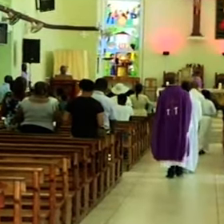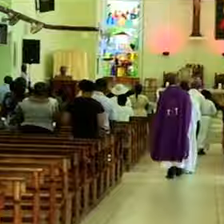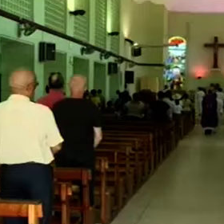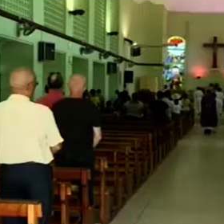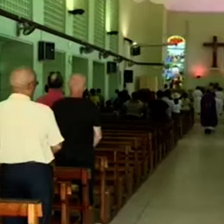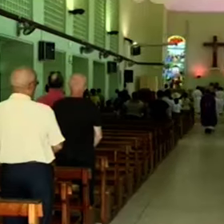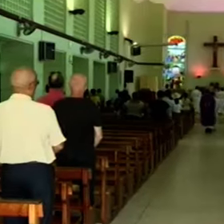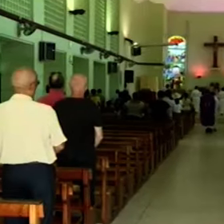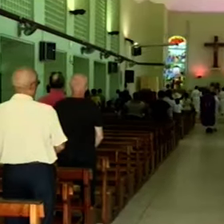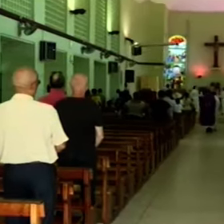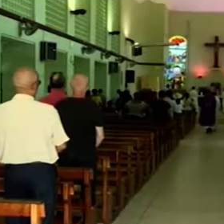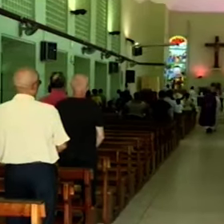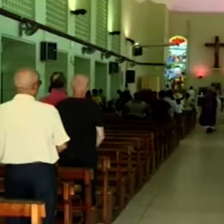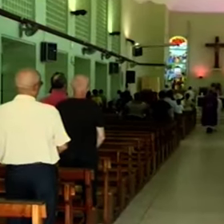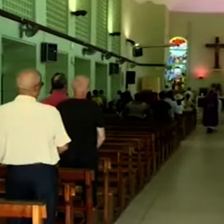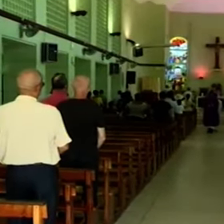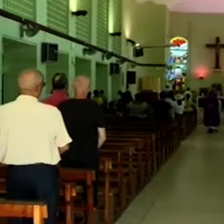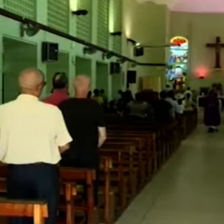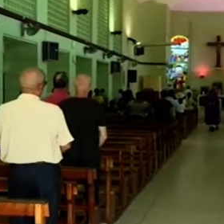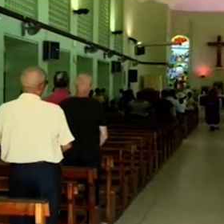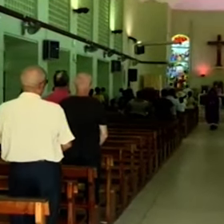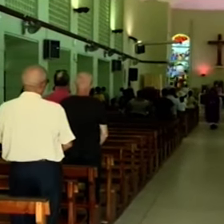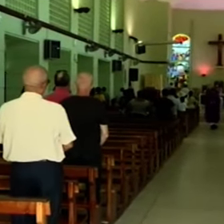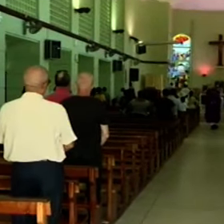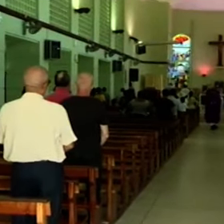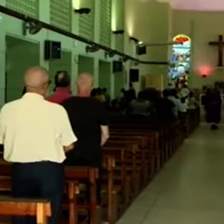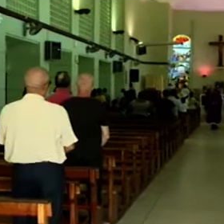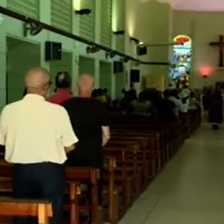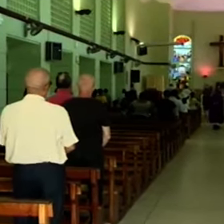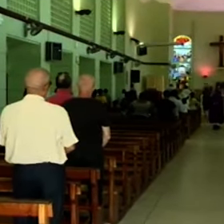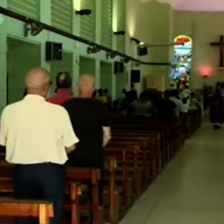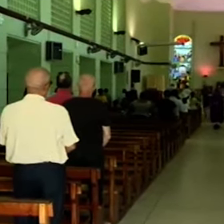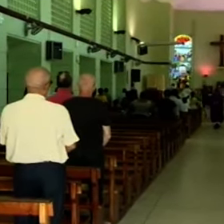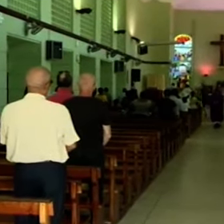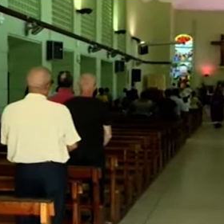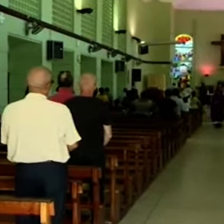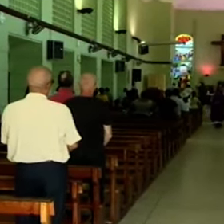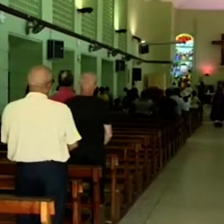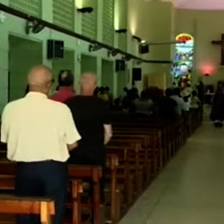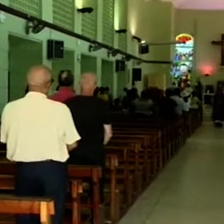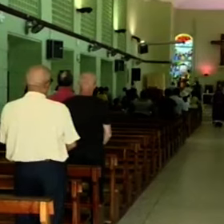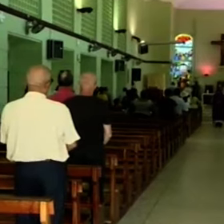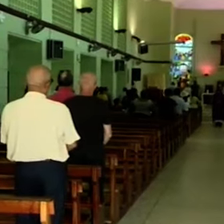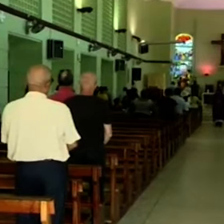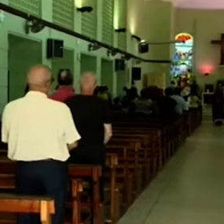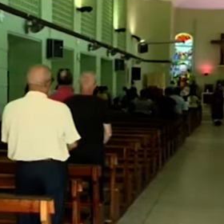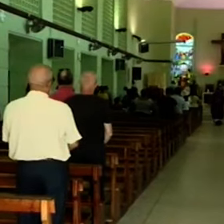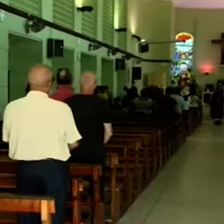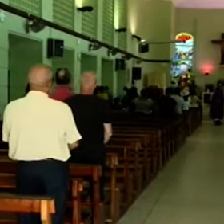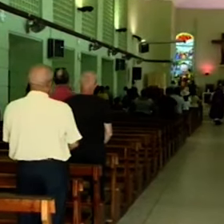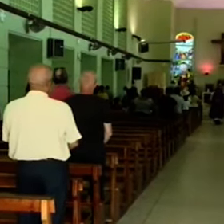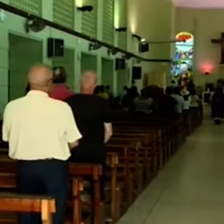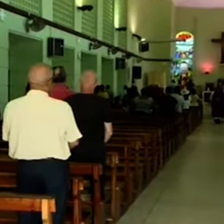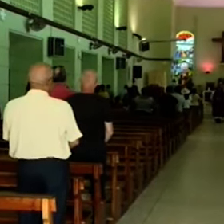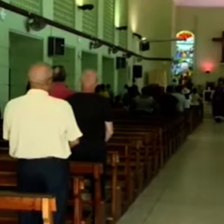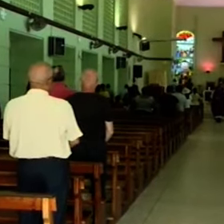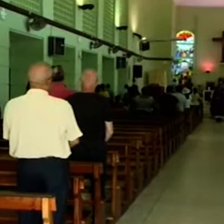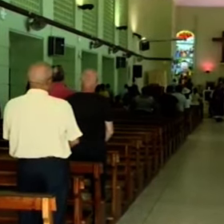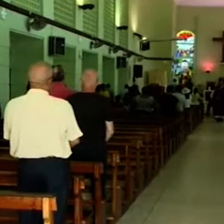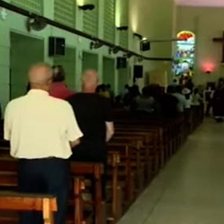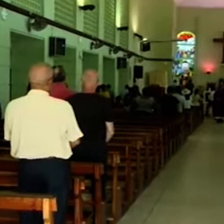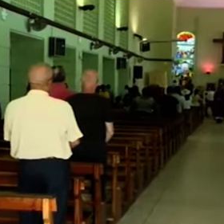cadre dimanche nevet vu qu'il beaucoup de monde plutôt à la messe c'était Père Pierre, ti prêtre qui préside dans mes 7 heures bon